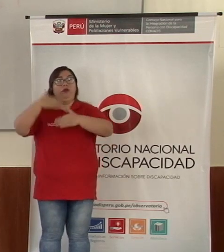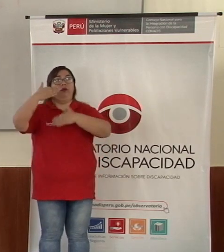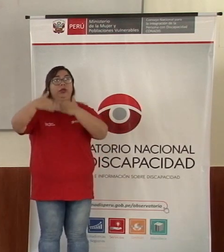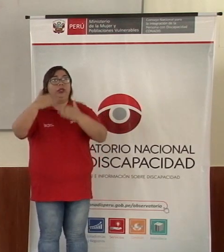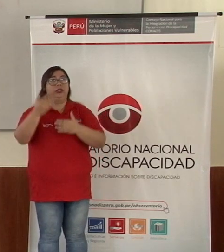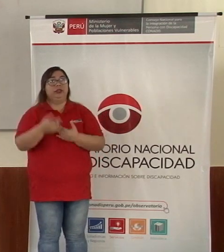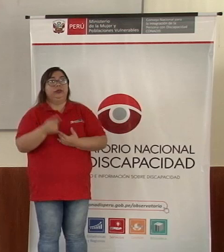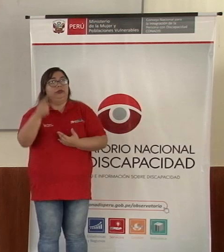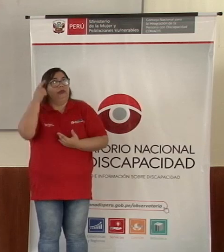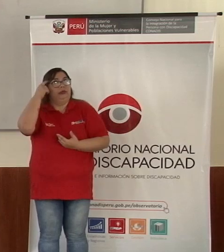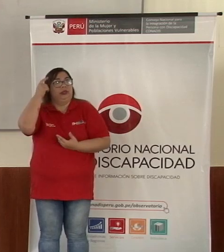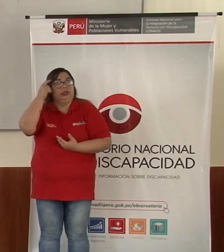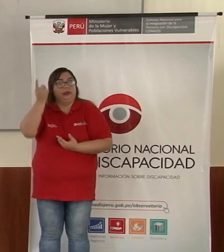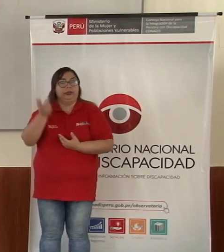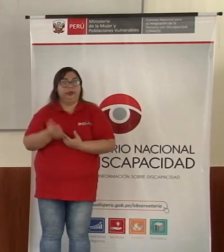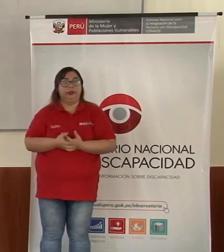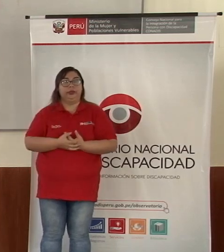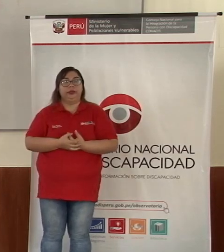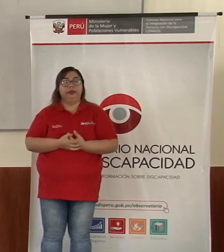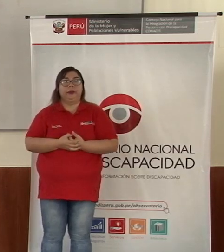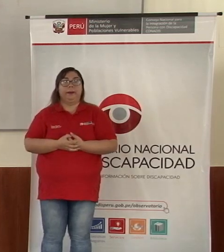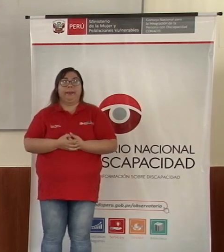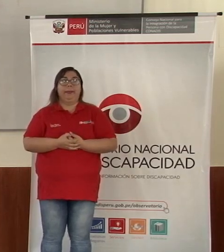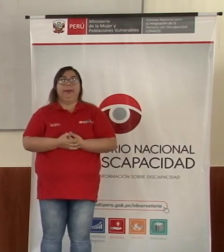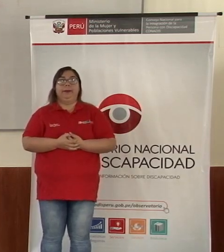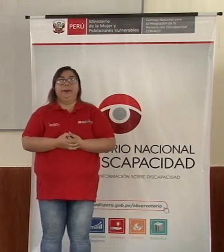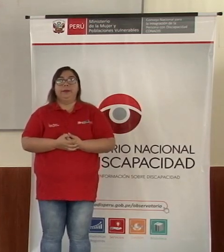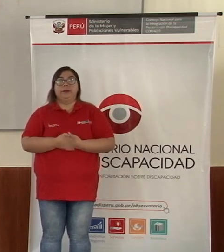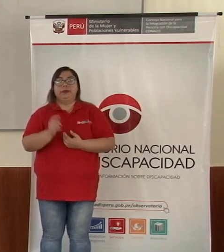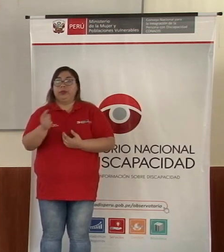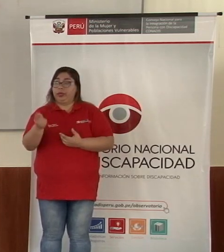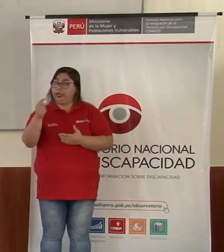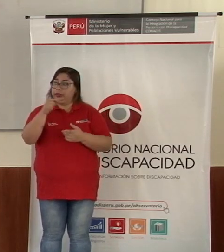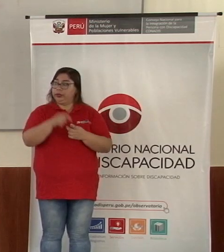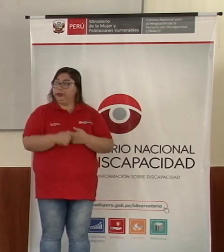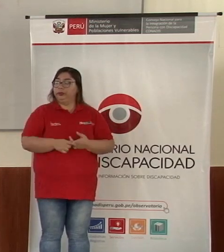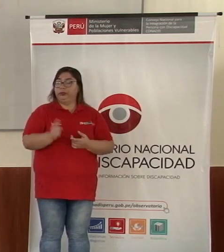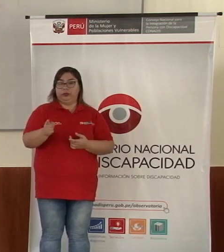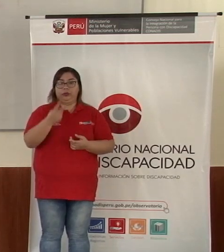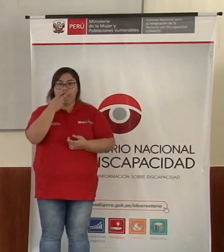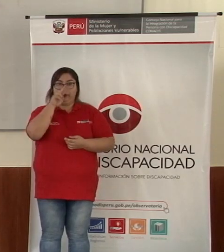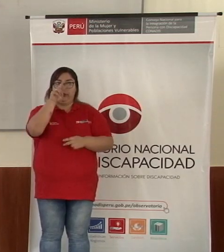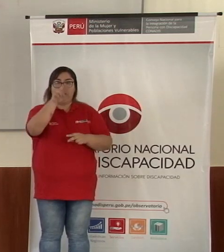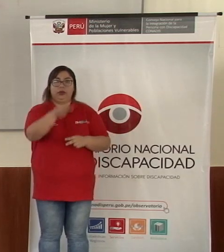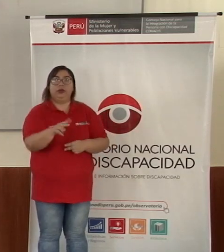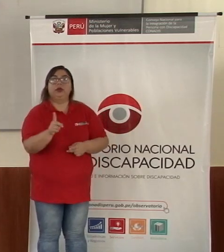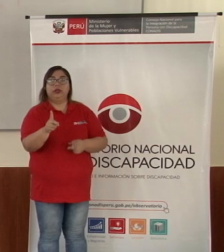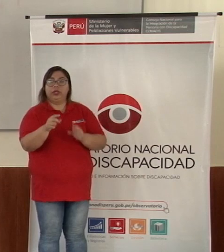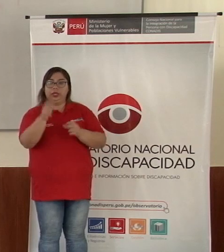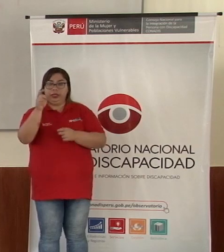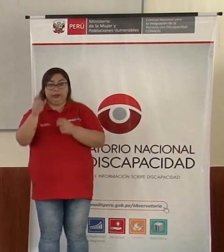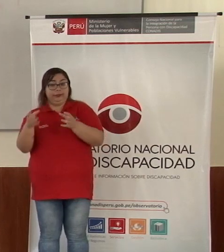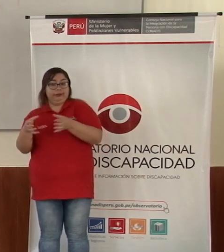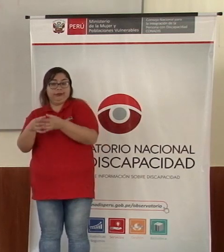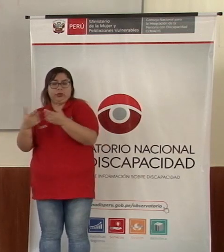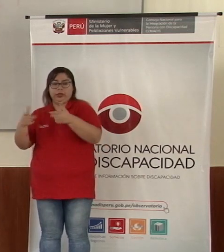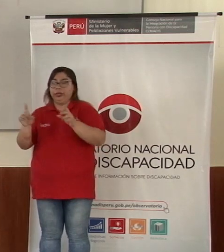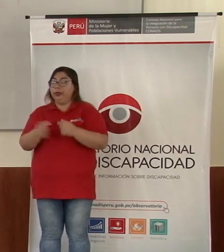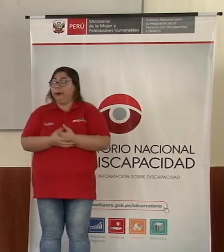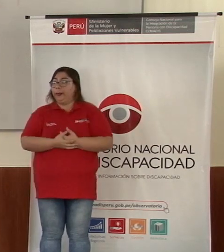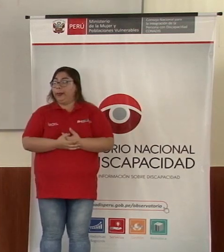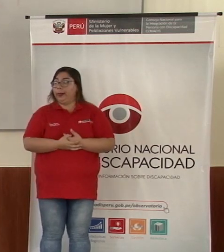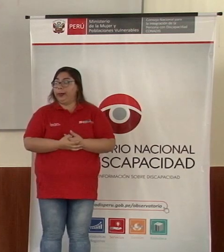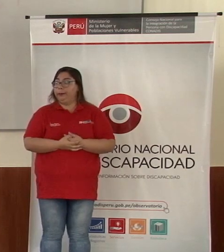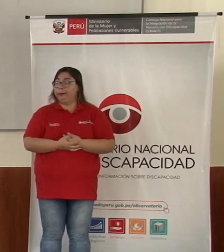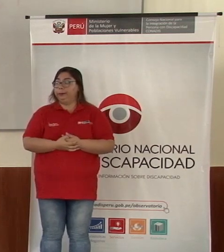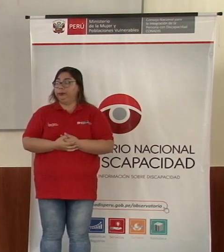fuera del raciocinio. Entonces, esto ha dado una nueva visión a las cosas.